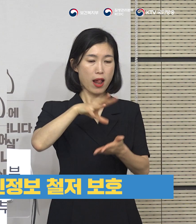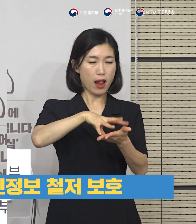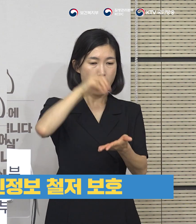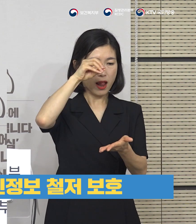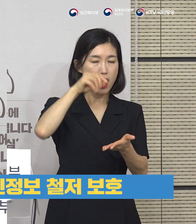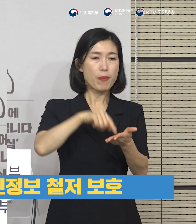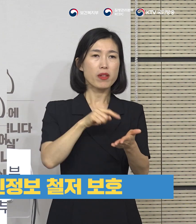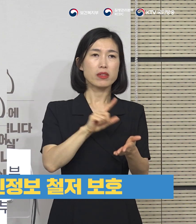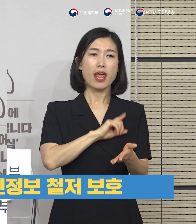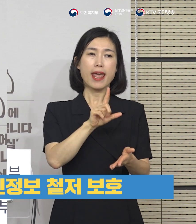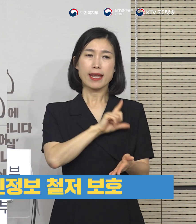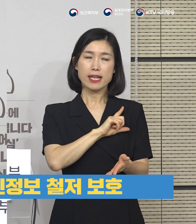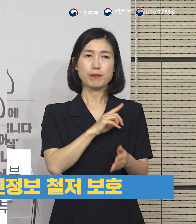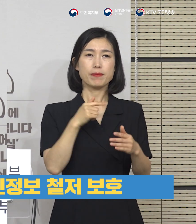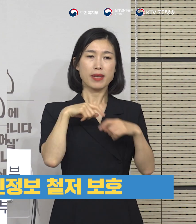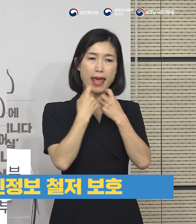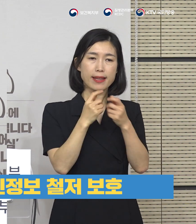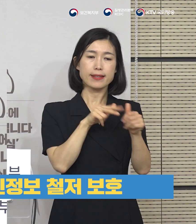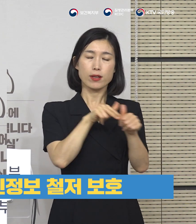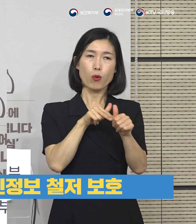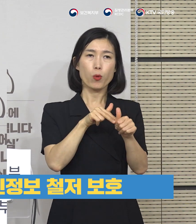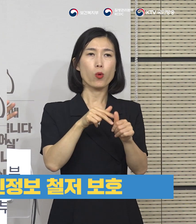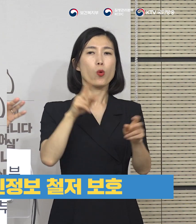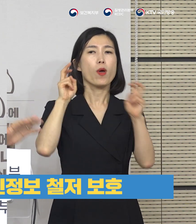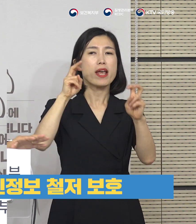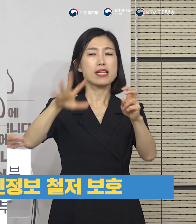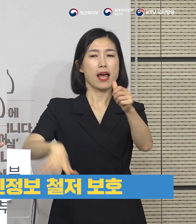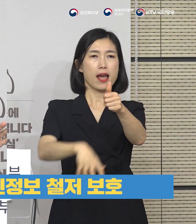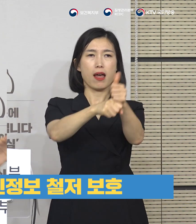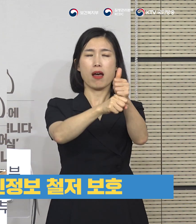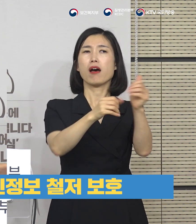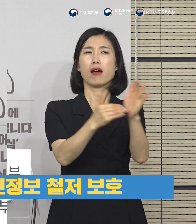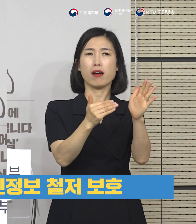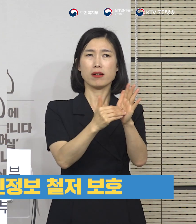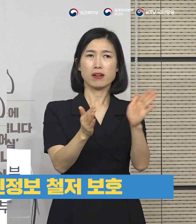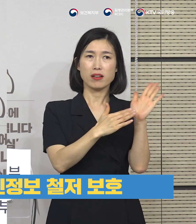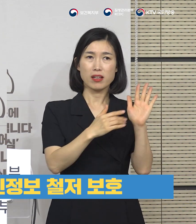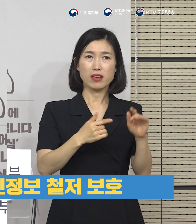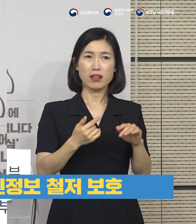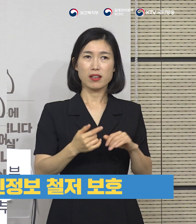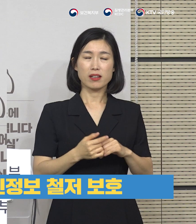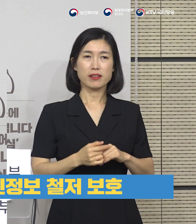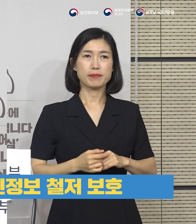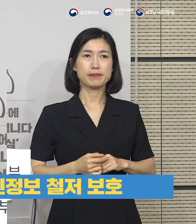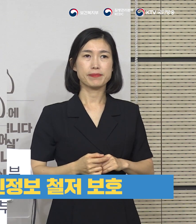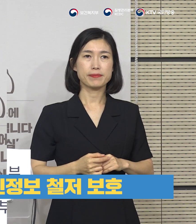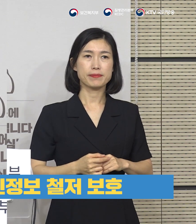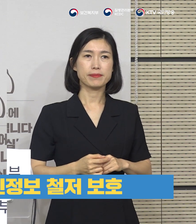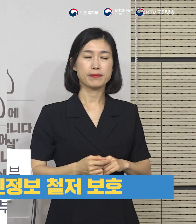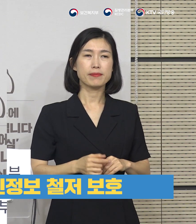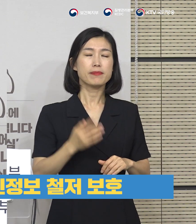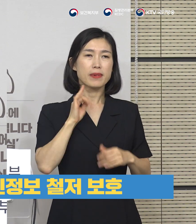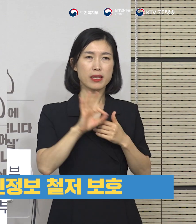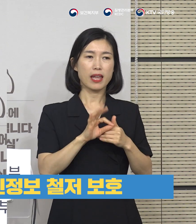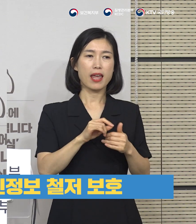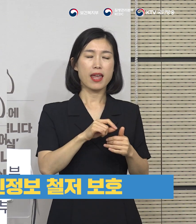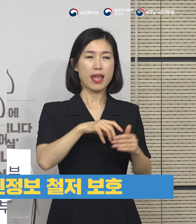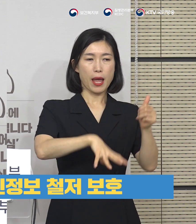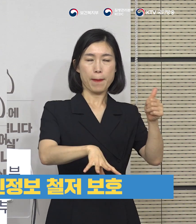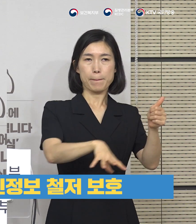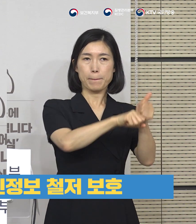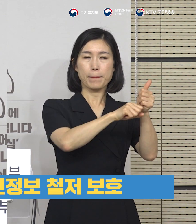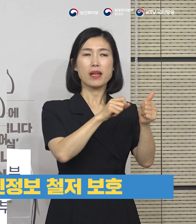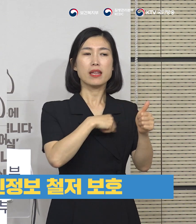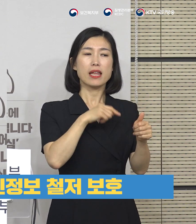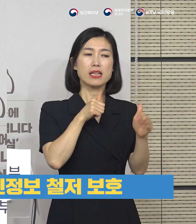제공 업체에서만 갖게 됩니다. 그리고 QR코드가 어느 특정 장소를 방문을 해서 접속을 통해서 이용 시간이